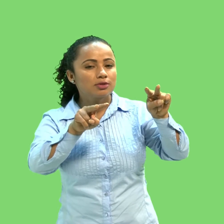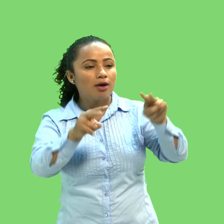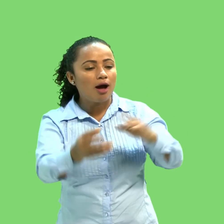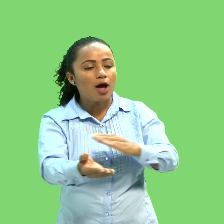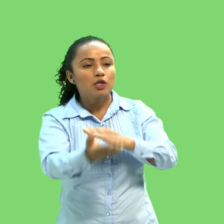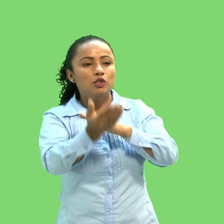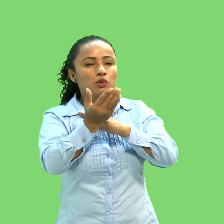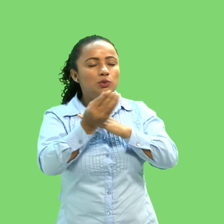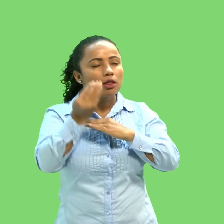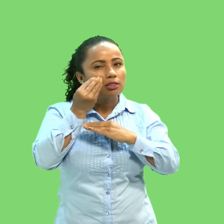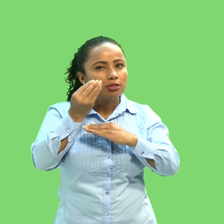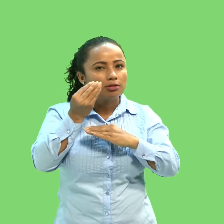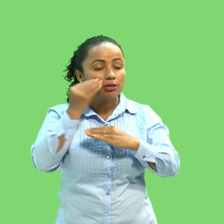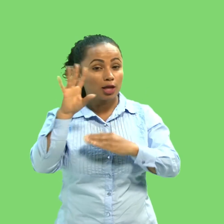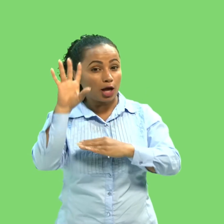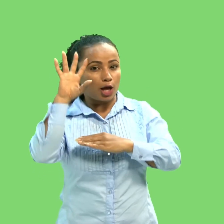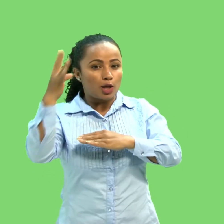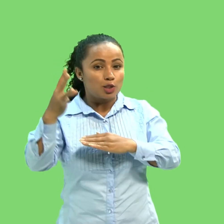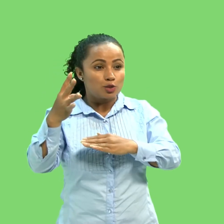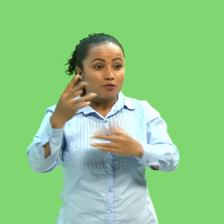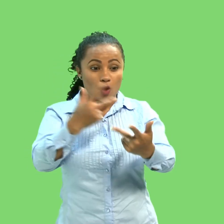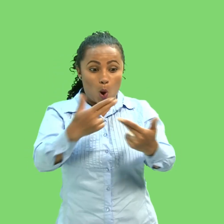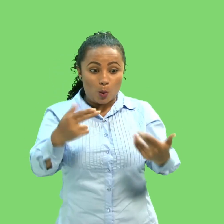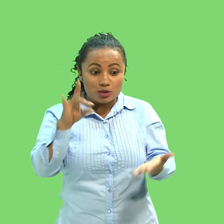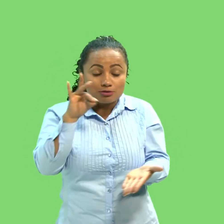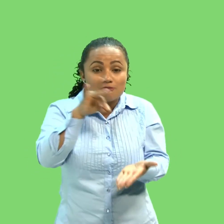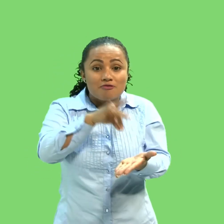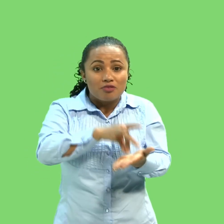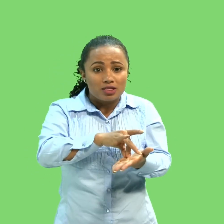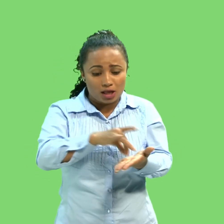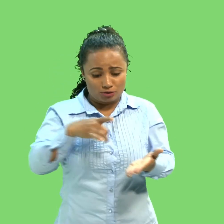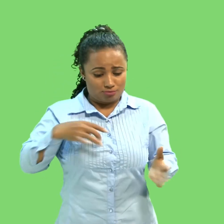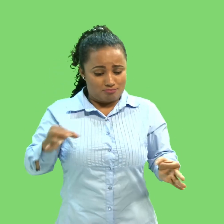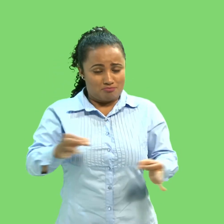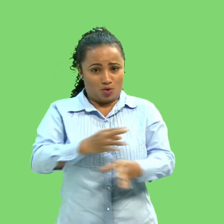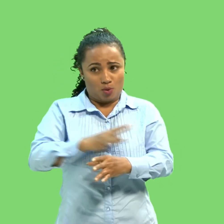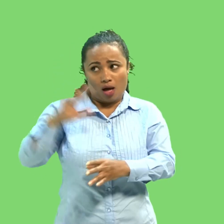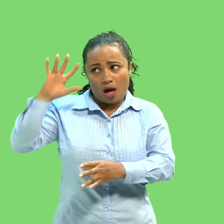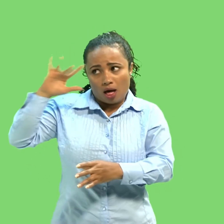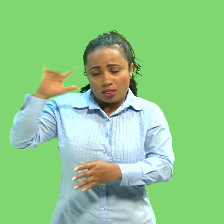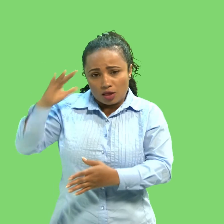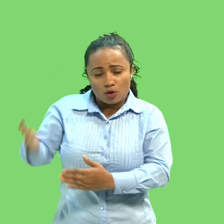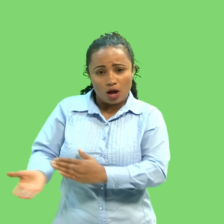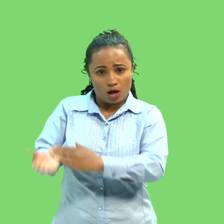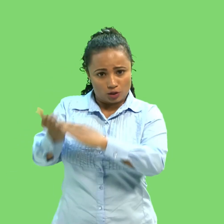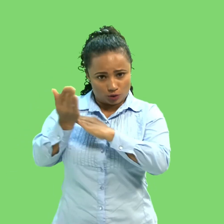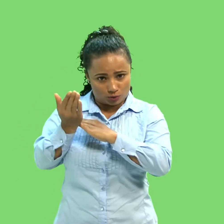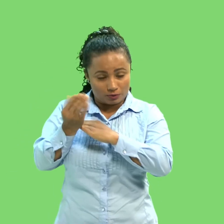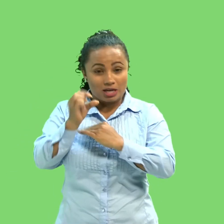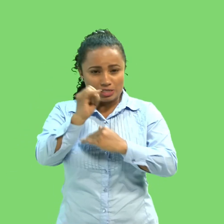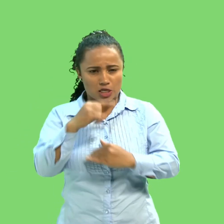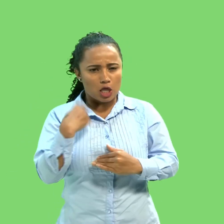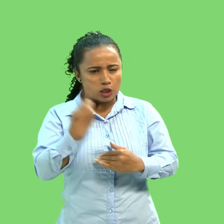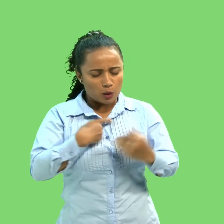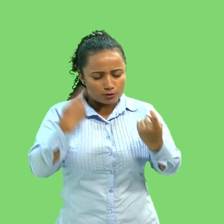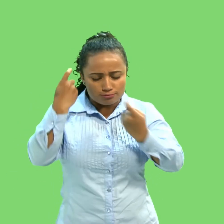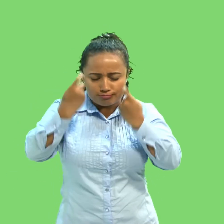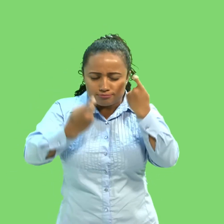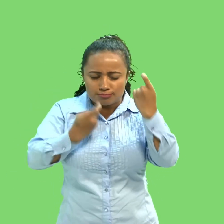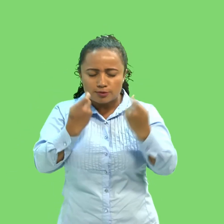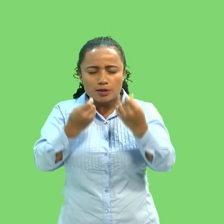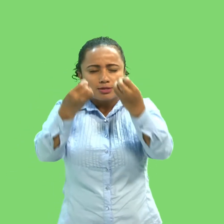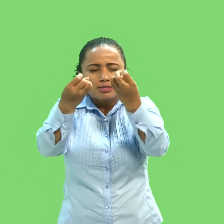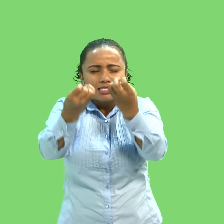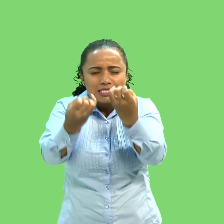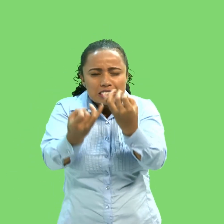verdades inquestionáveis, porque apoiadas na teoria. Assim, se nos preocuparmos com uma definição pura e simples